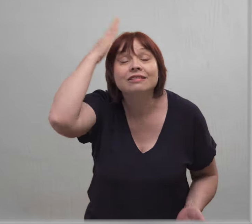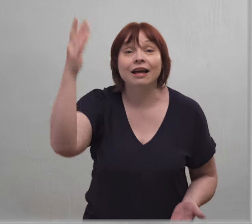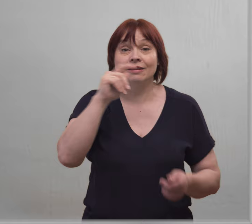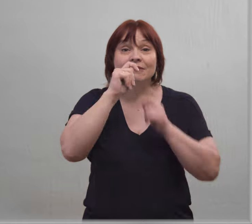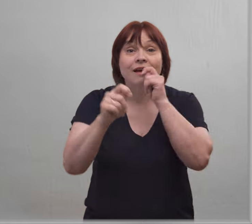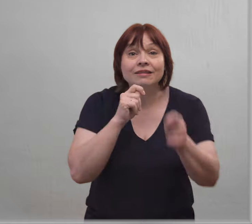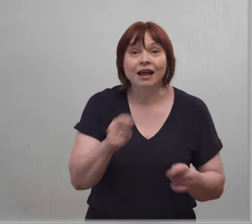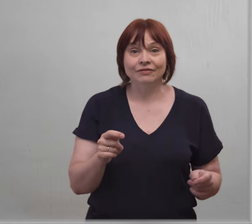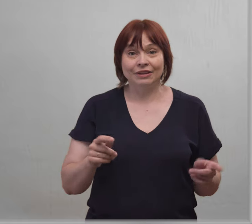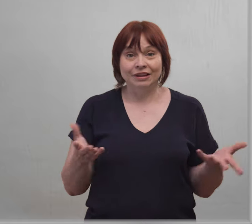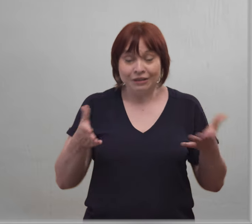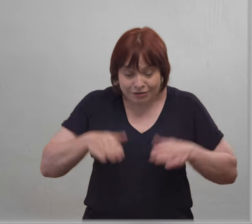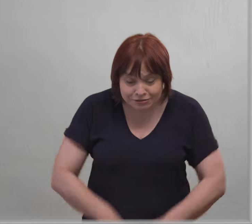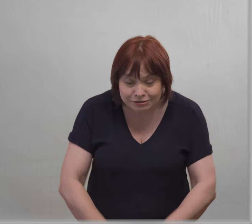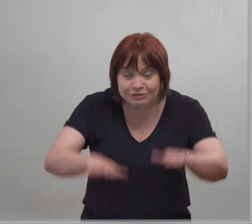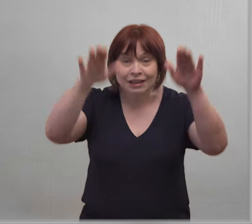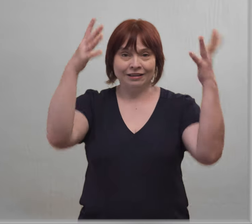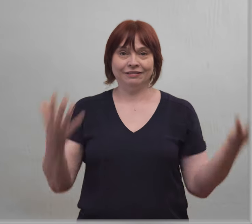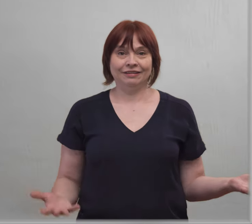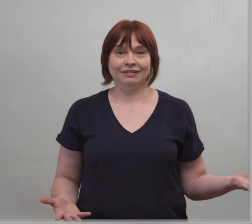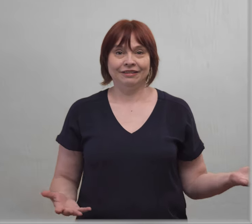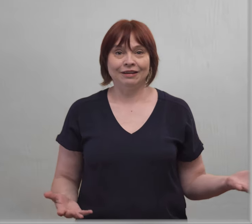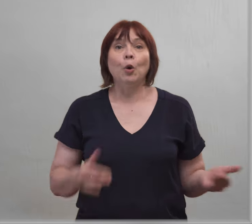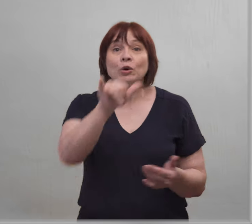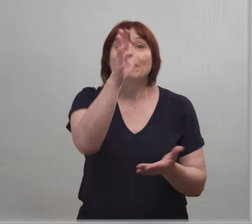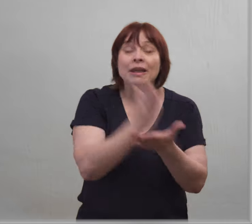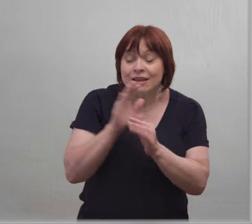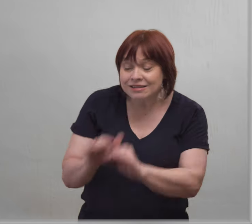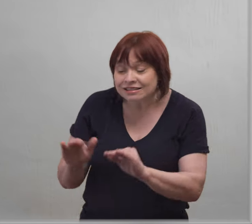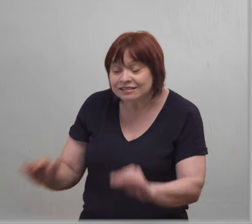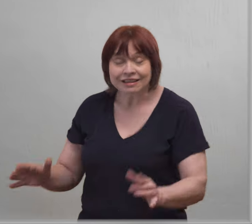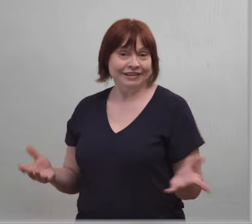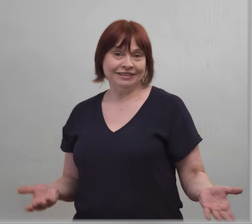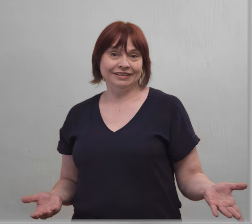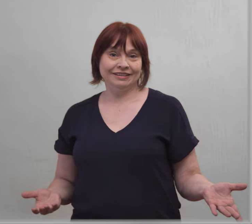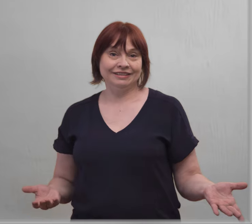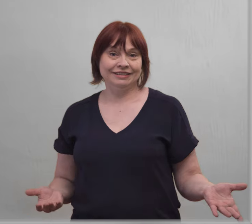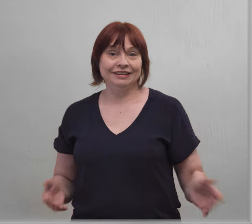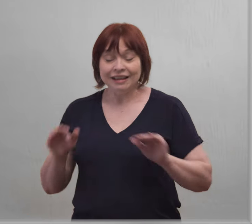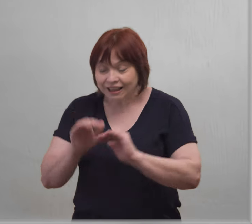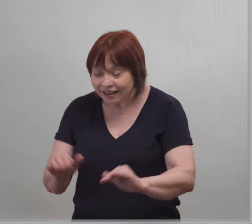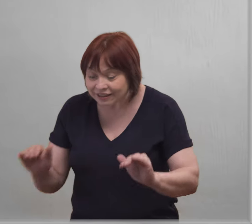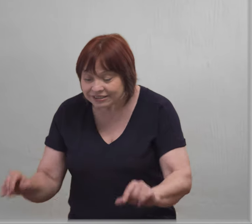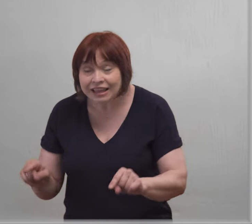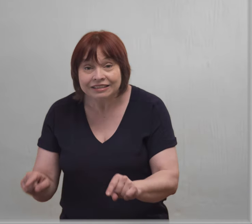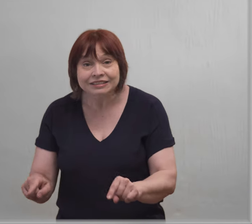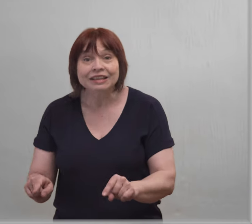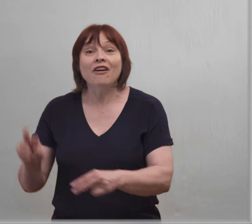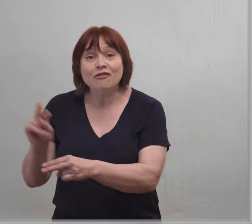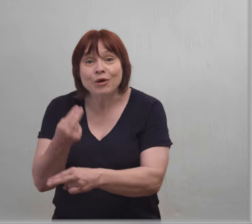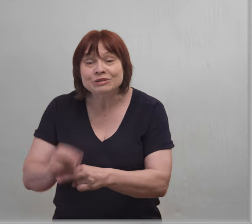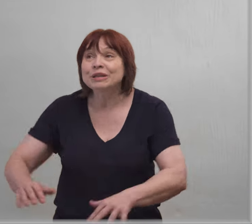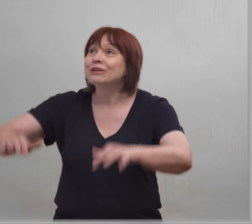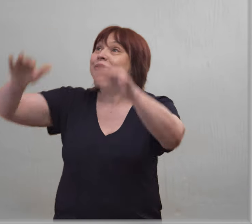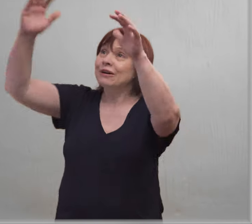с молодостью, которая у тебя есть, дети, которых Бог тебе доверил. Он доверил их тебе. Поэтому Бог желает,